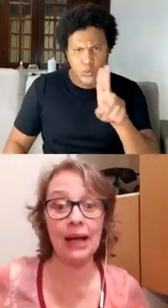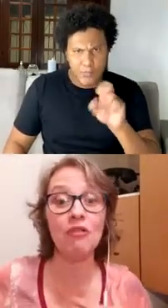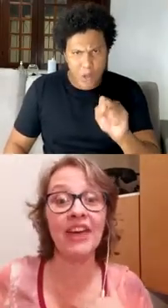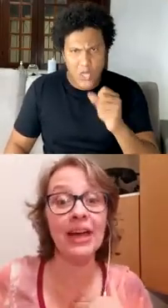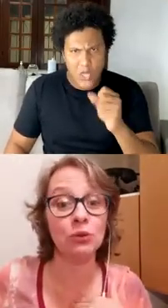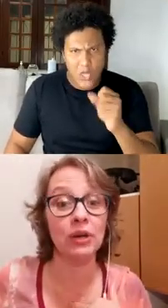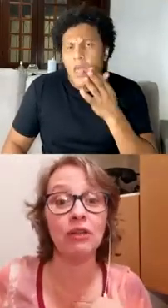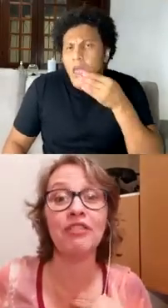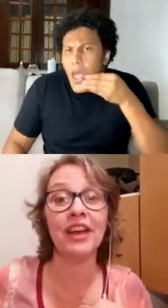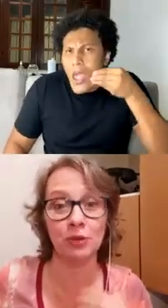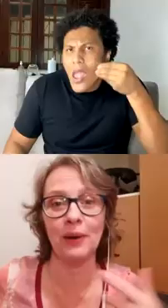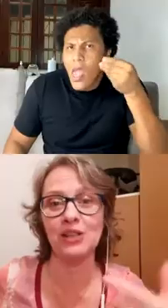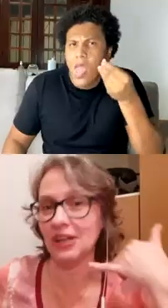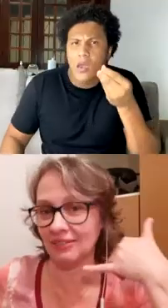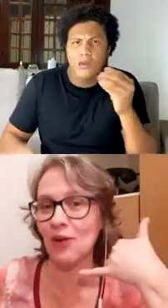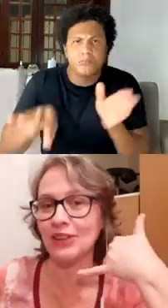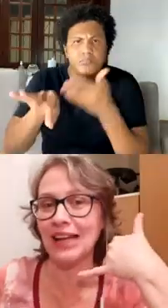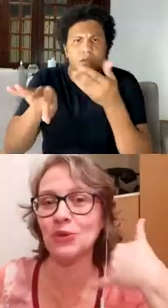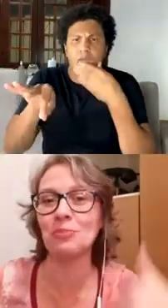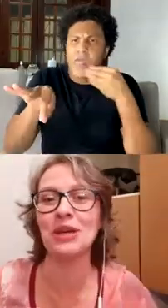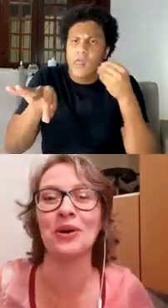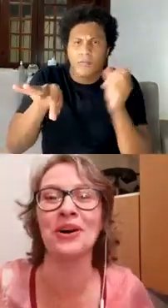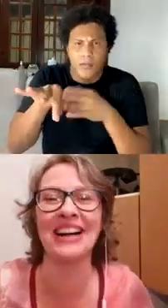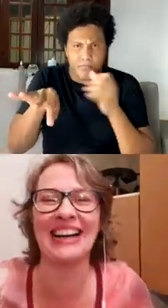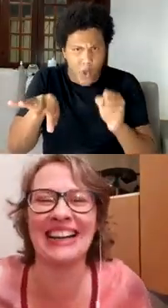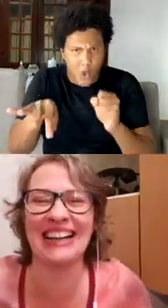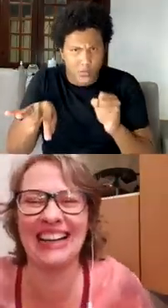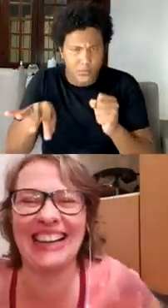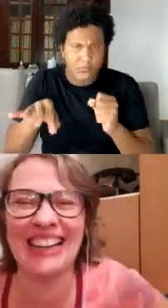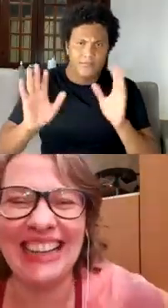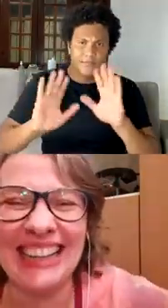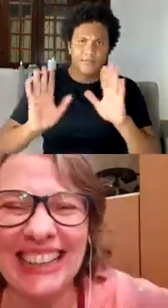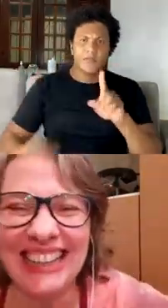é caro. Eu vendo. Pode entrar em contato comigo.